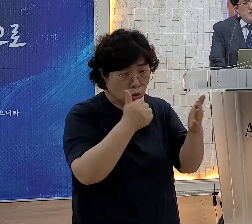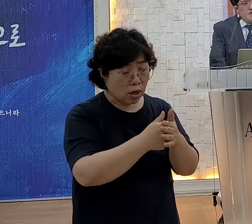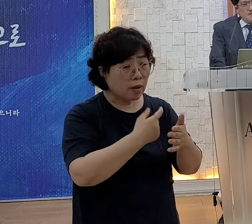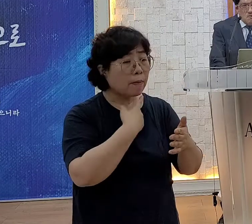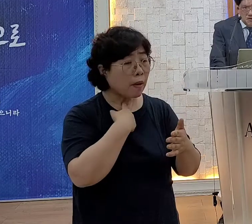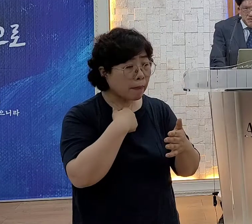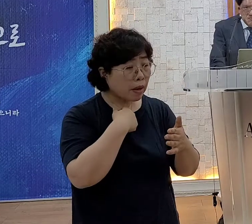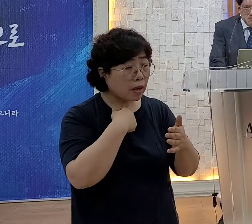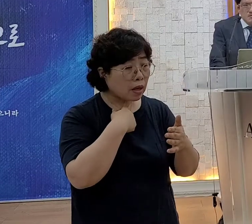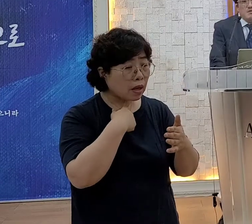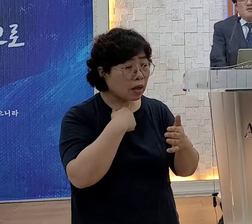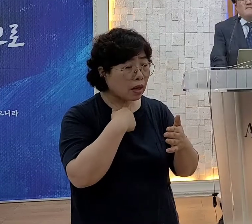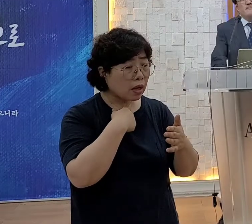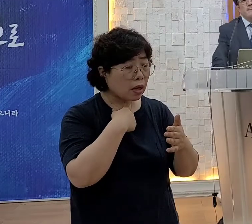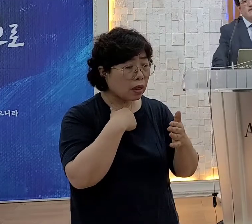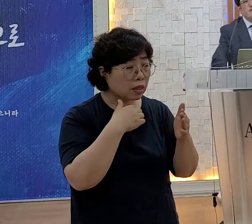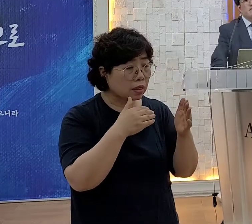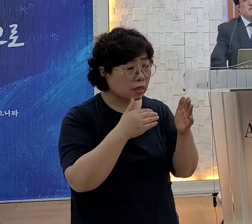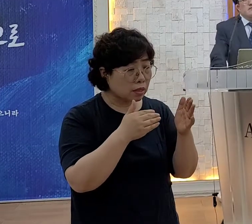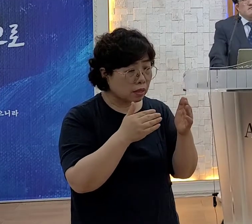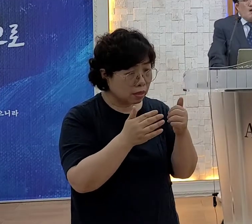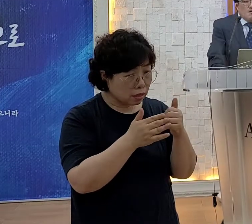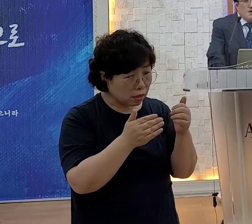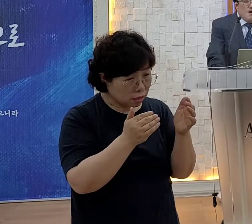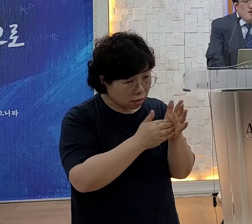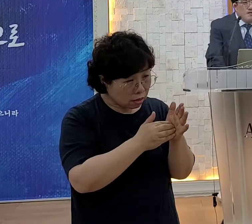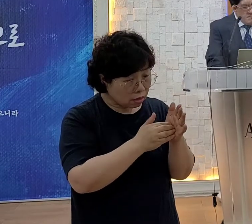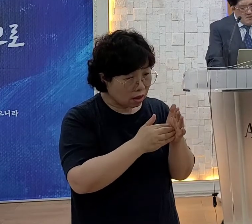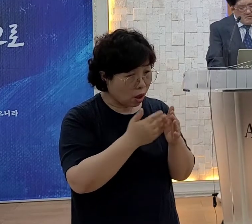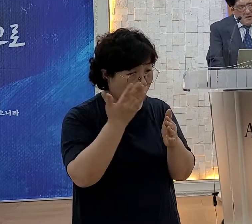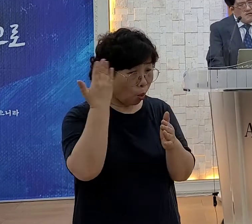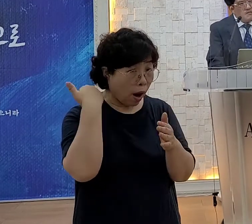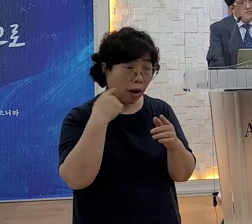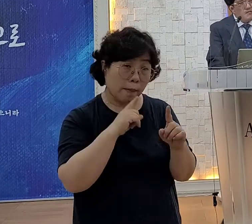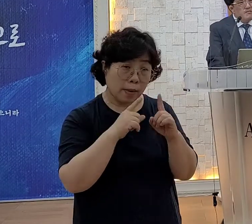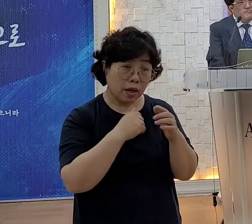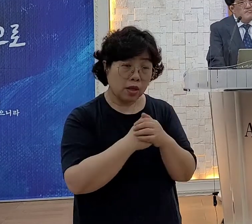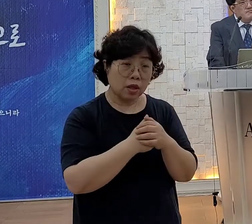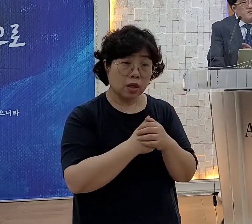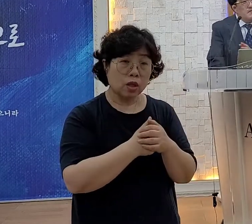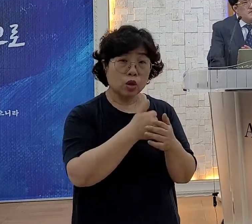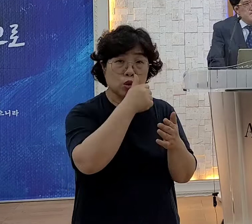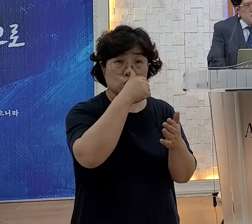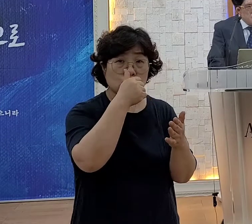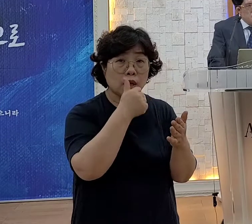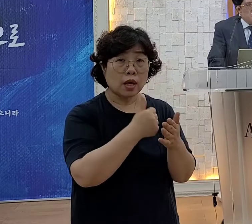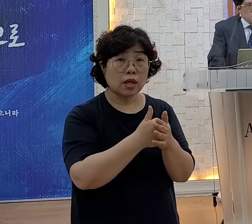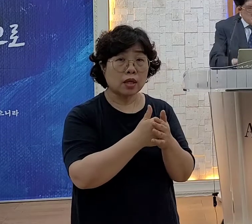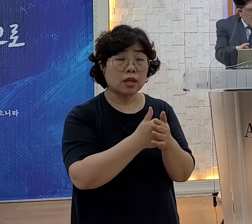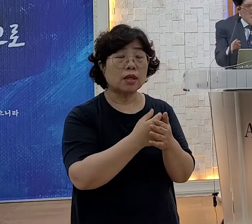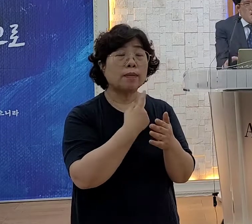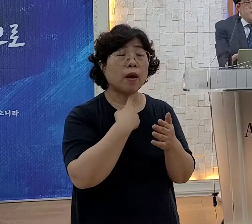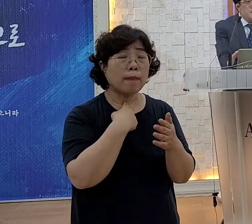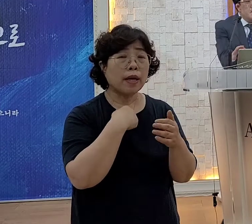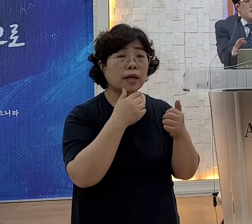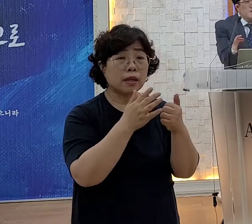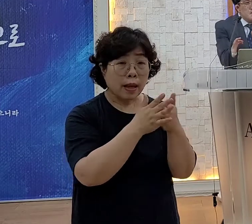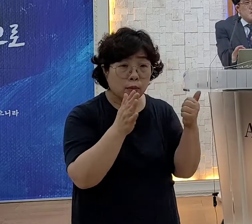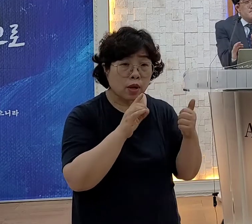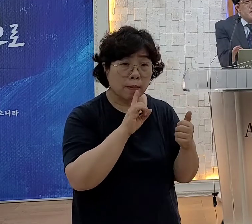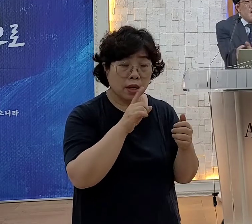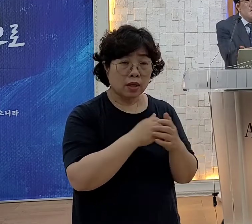범하였음에 과거죠. 근데 이 과거가 뭐 이걸 다 너무 깊게 설명하기 어렵고 쉽게